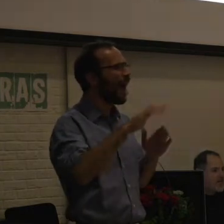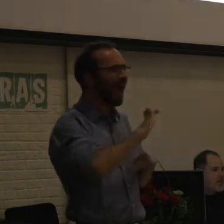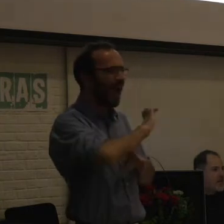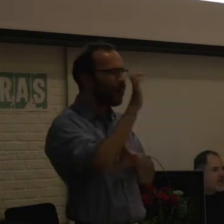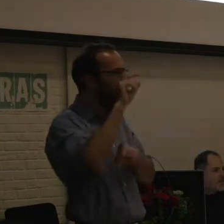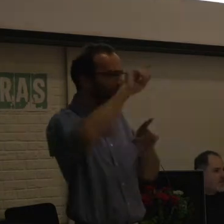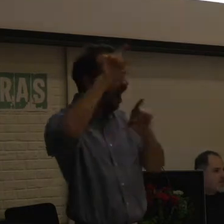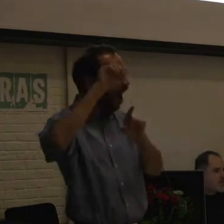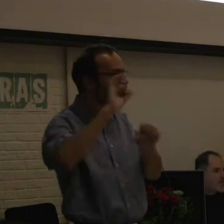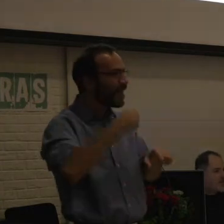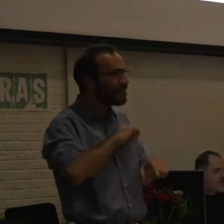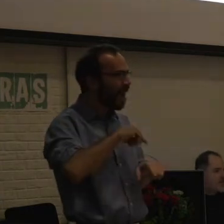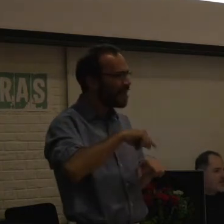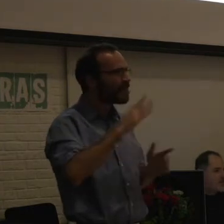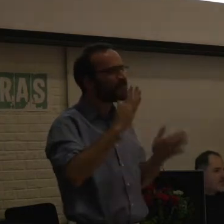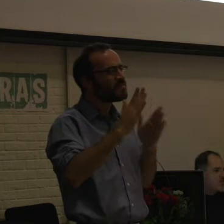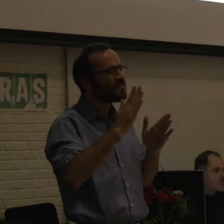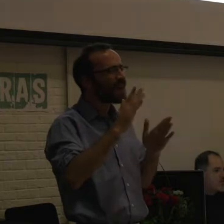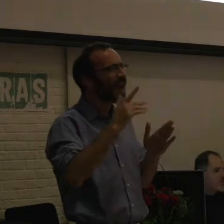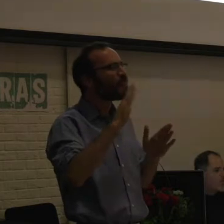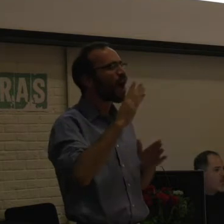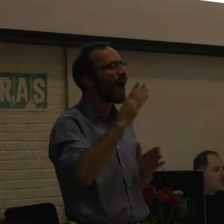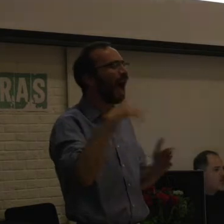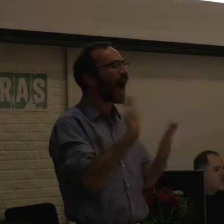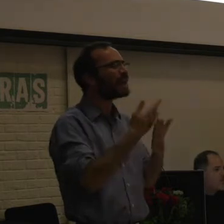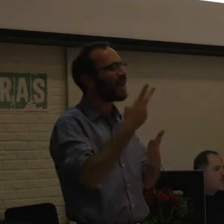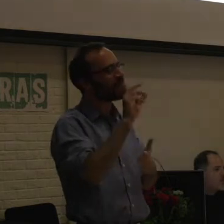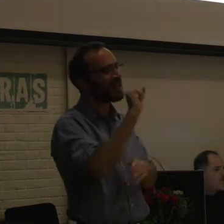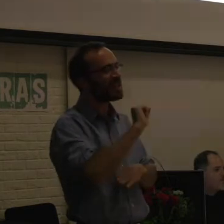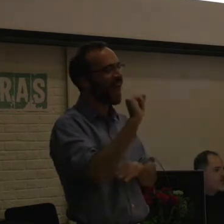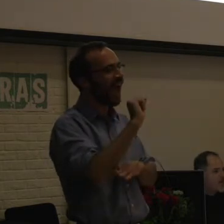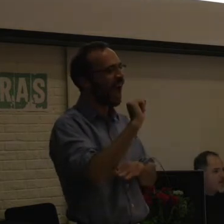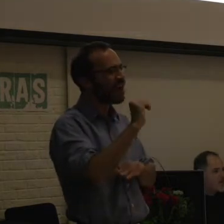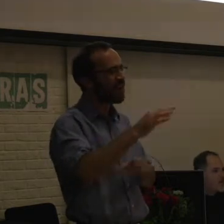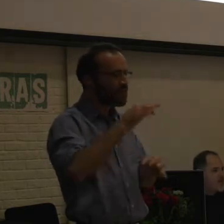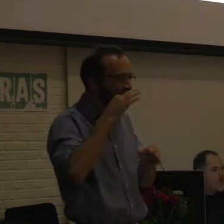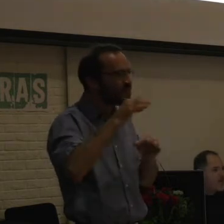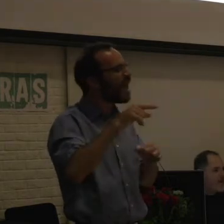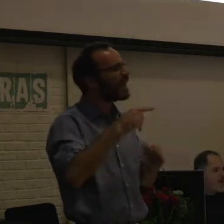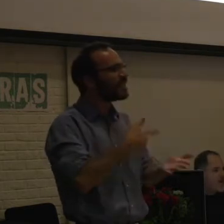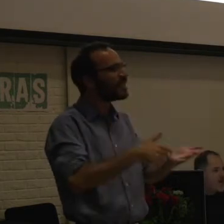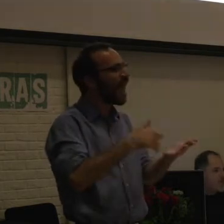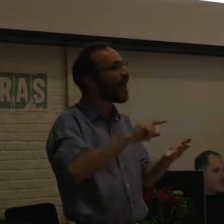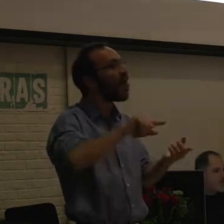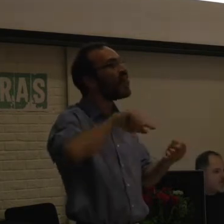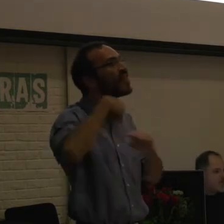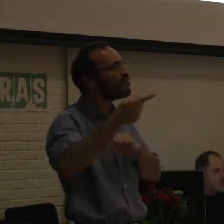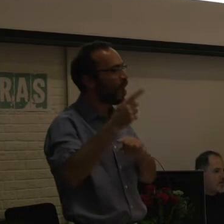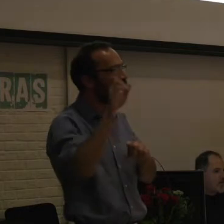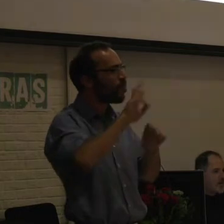y que en España duró aproximadamente hasta los años 30, cuando ya se descubrieron fármacos que paliaban la tuberculosis y la